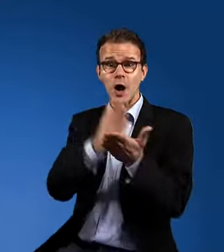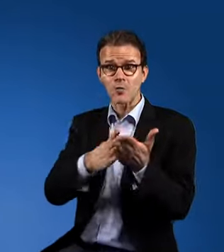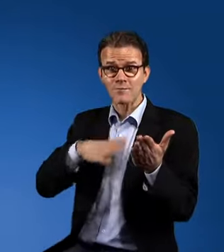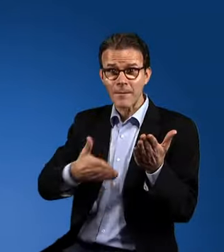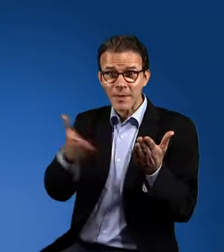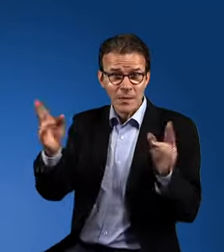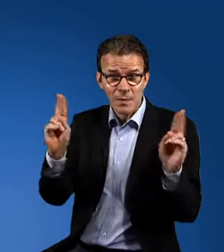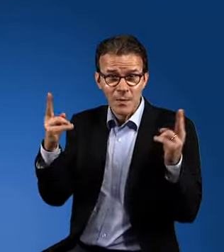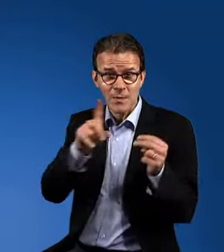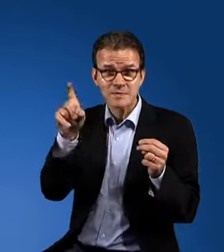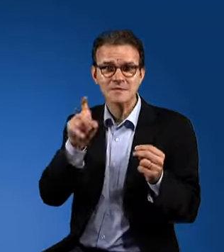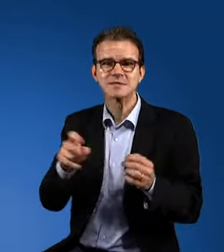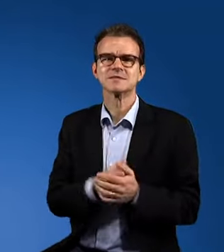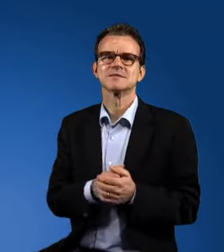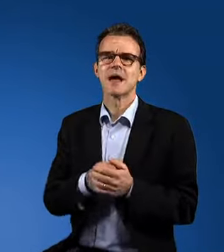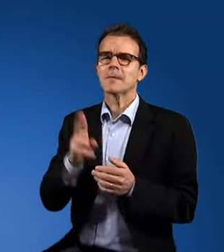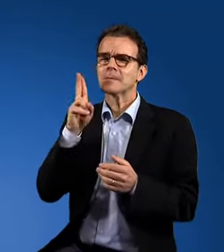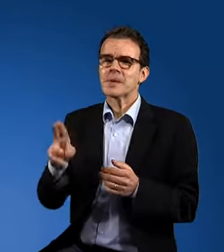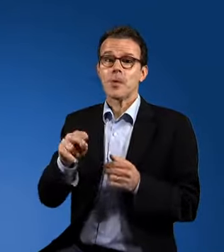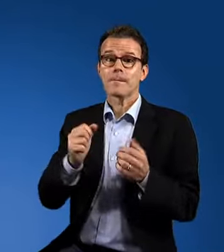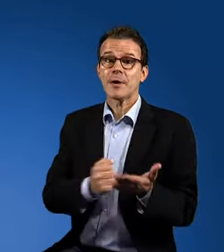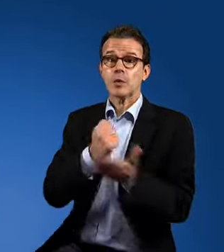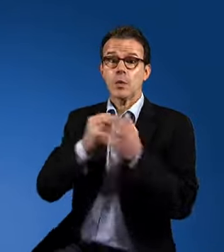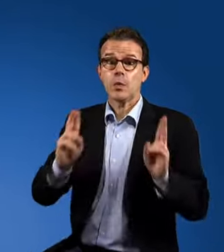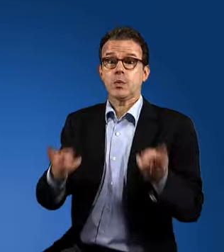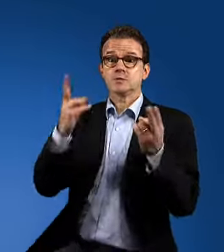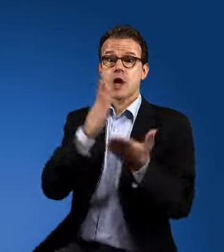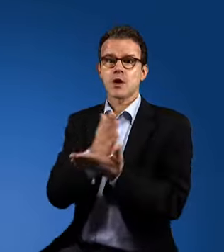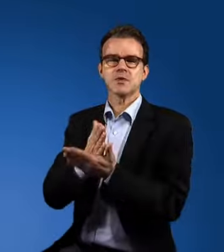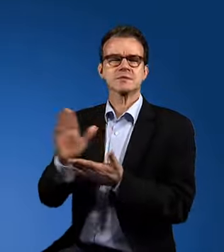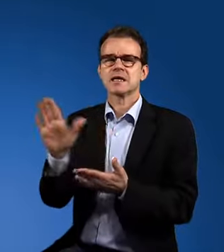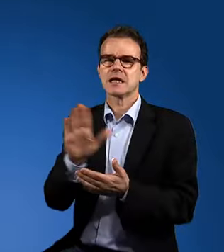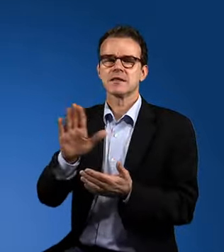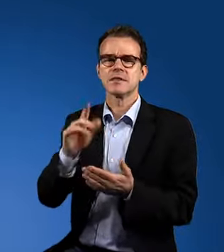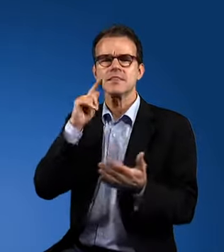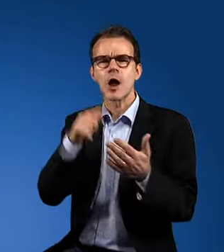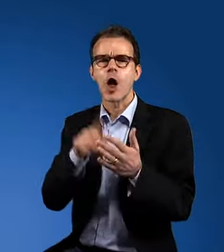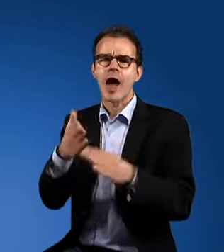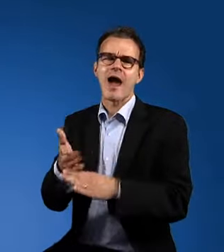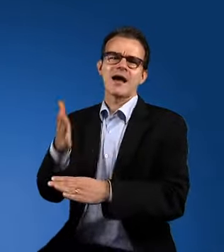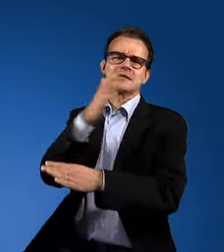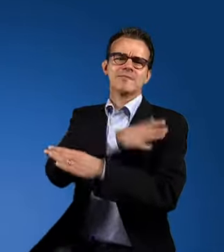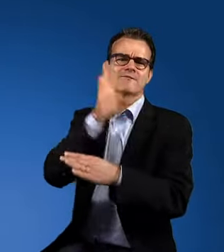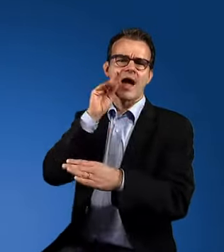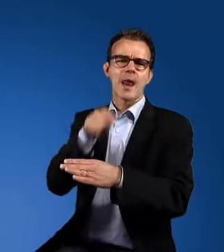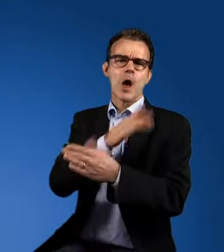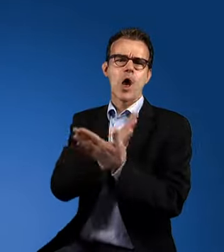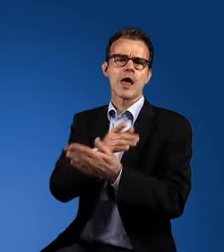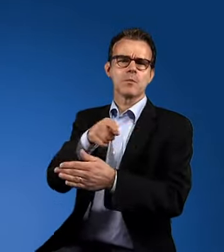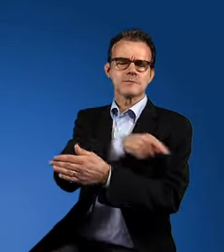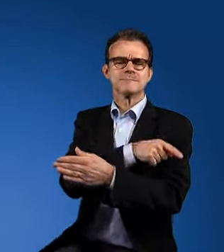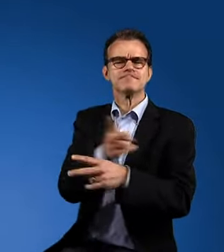uusia oikeuksia vammaisille, niin ei perusteta uusia oikeuksia, vaan lähinnä täsmennetään